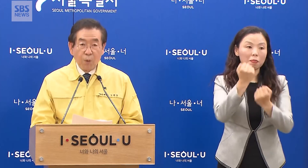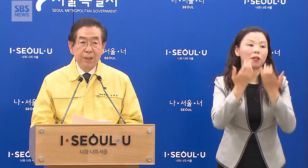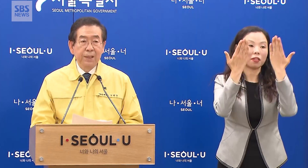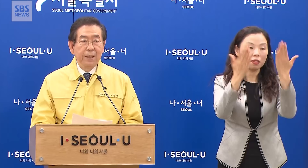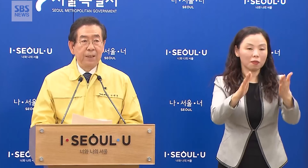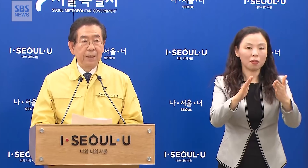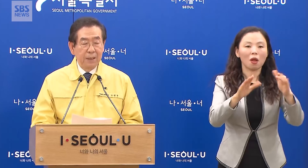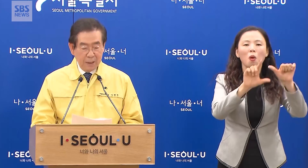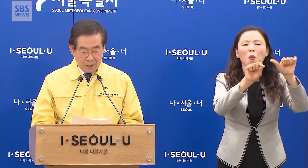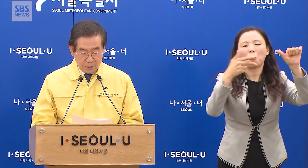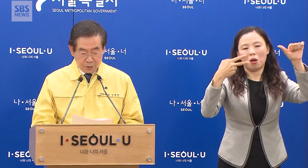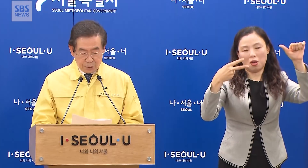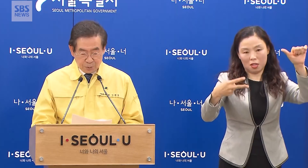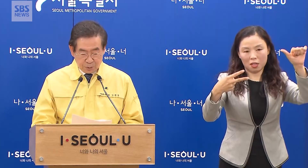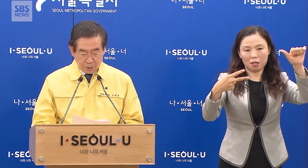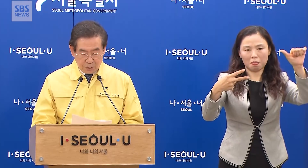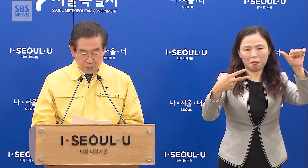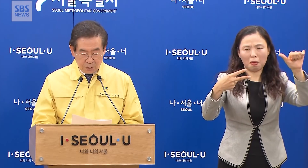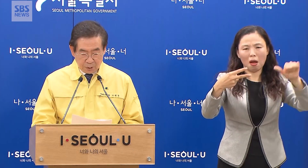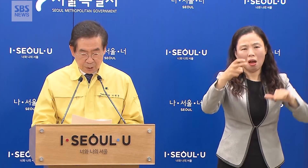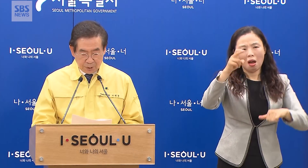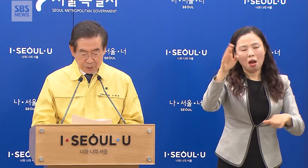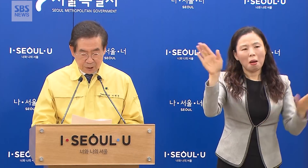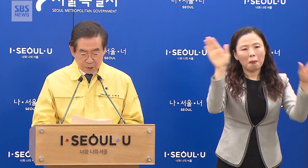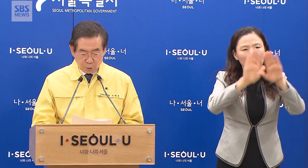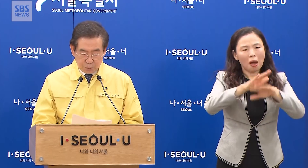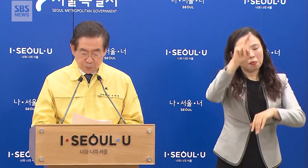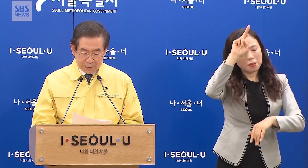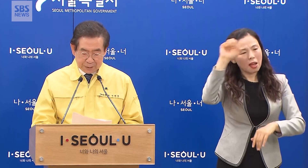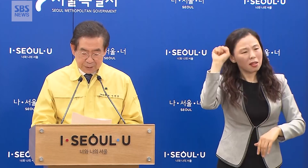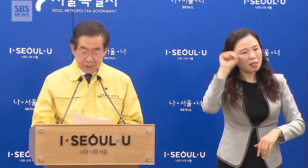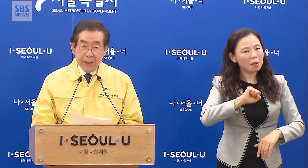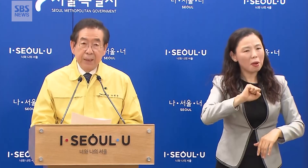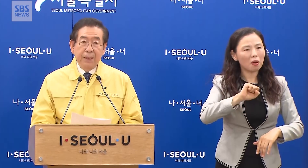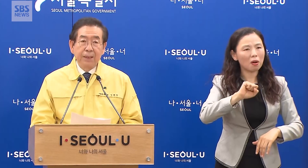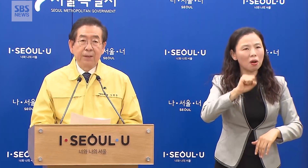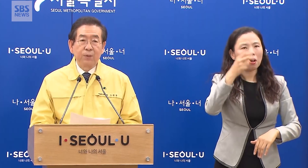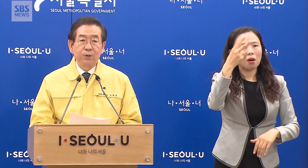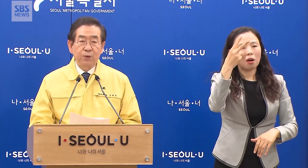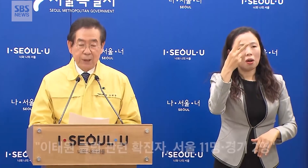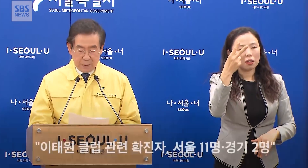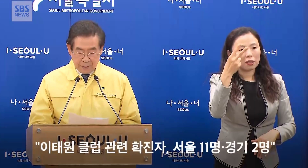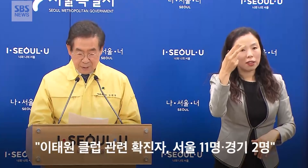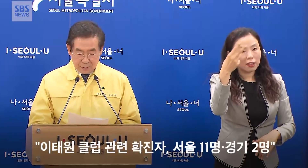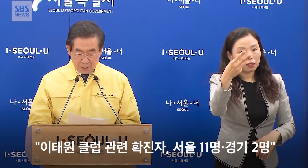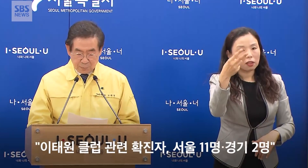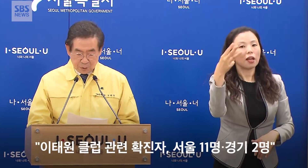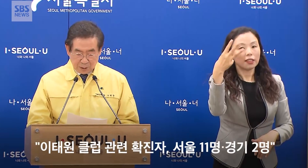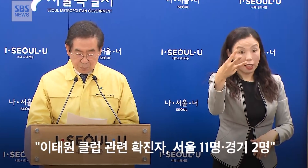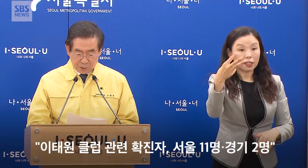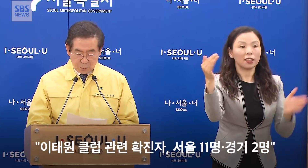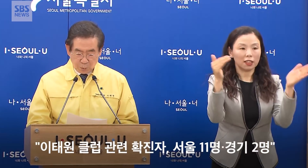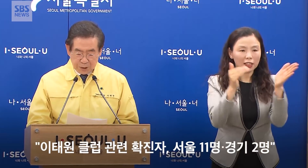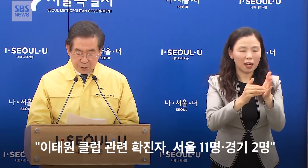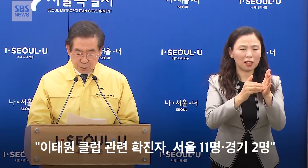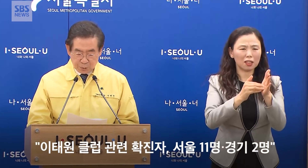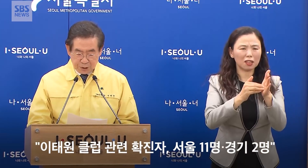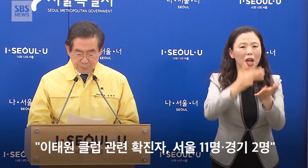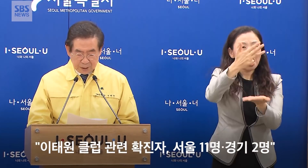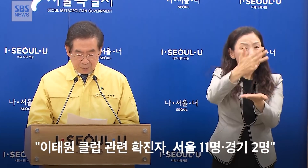5521 0시부터 새벽 3시 50분까지 이태원 소재 클럽 등을 방문한